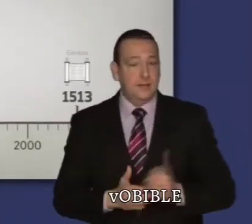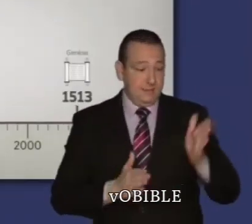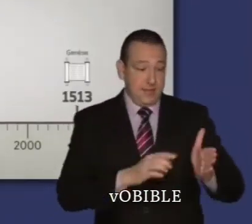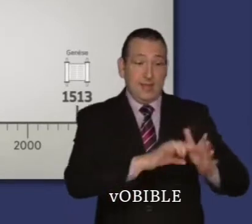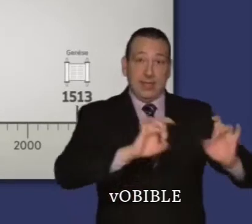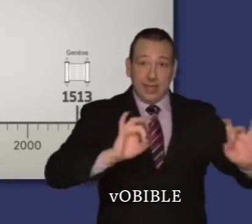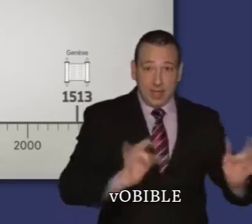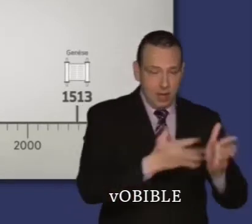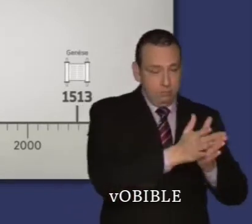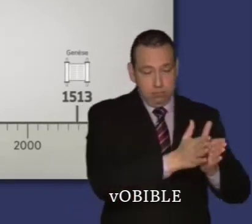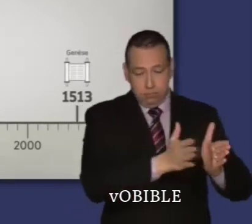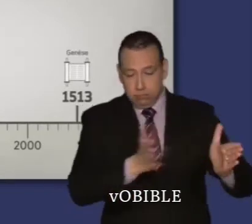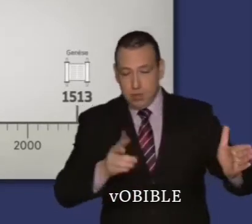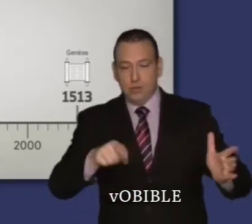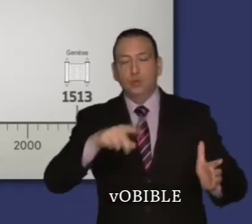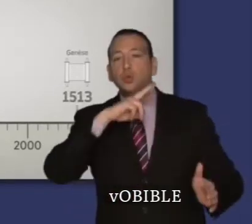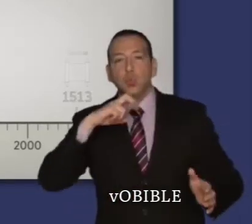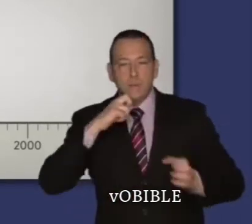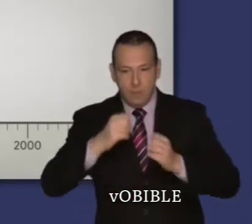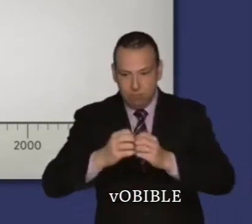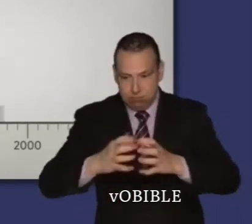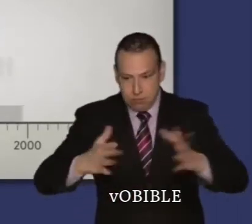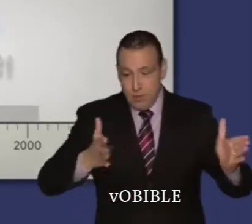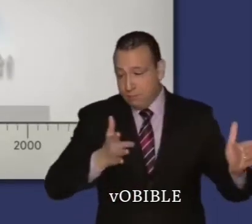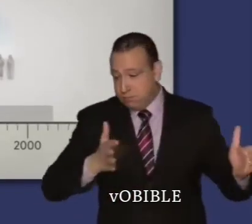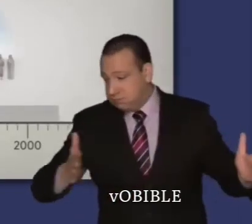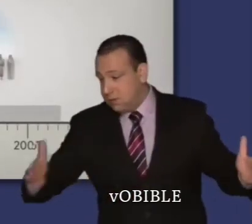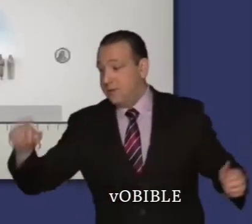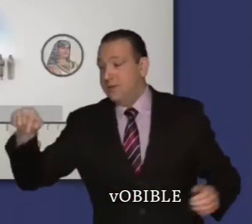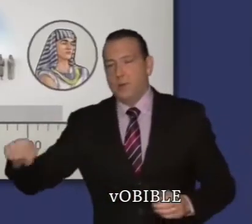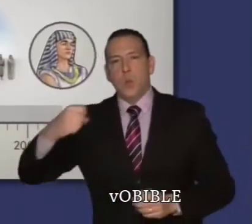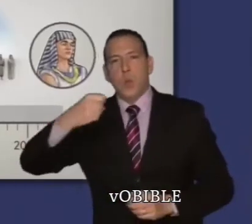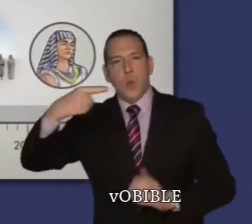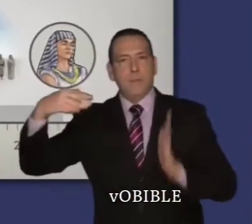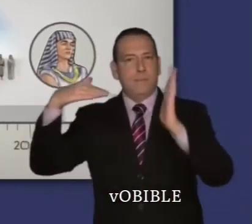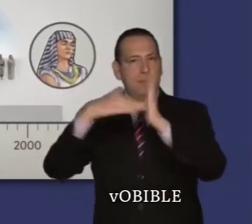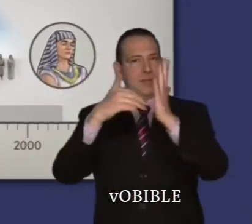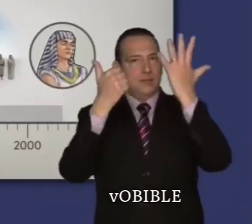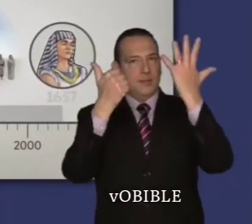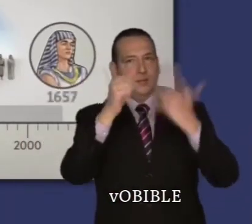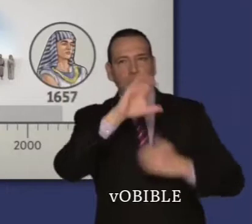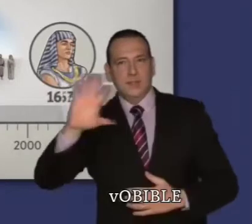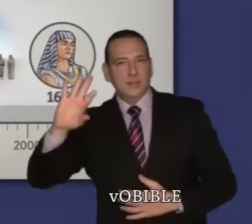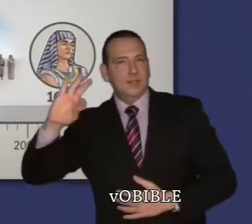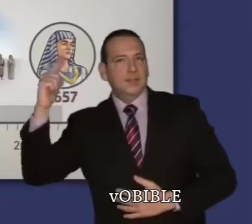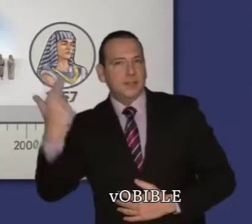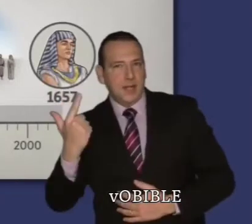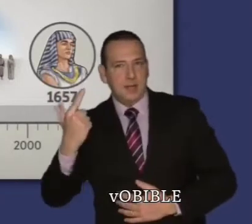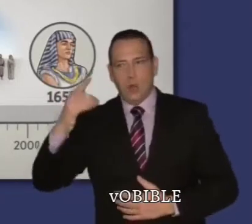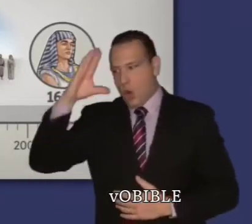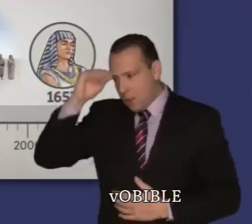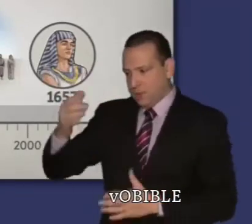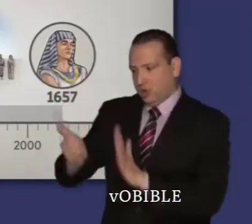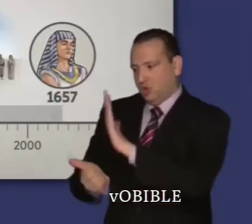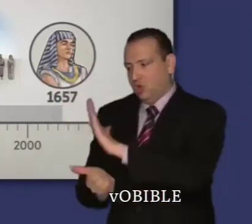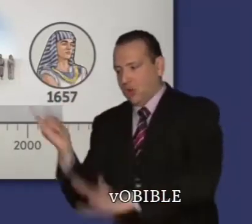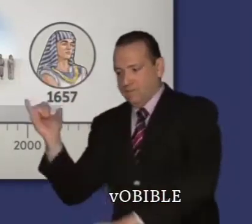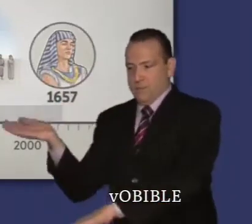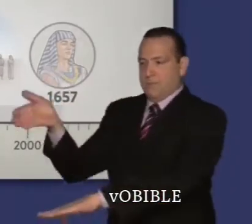nation d'Israël et de sa croissance en Égypte jusqu'à la mort de Joseph survenue en 1657 avant notre ère.